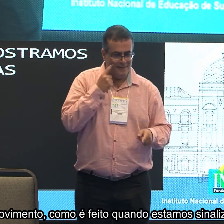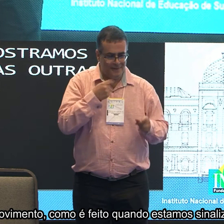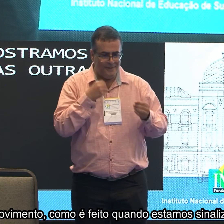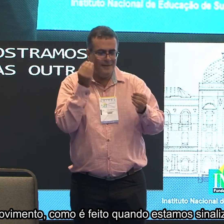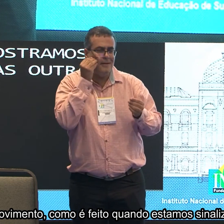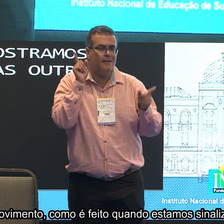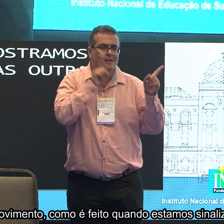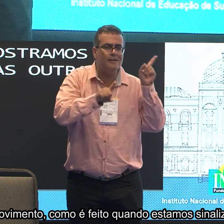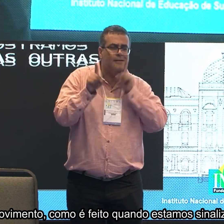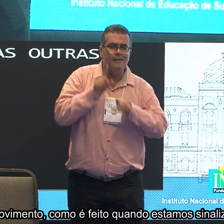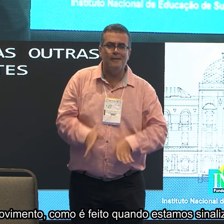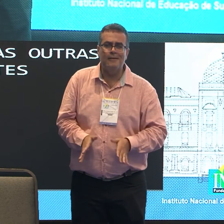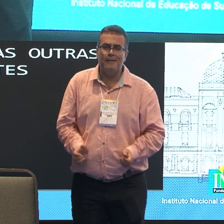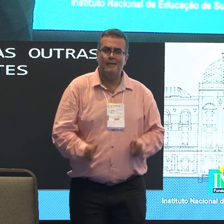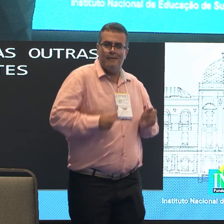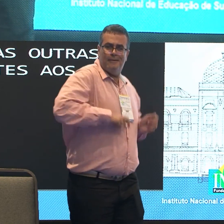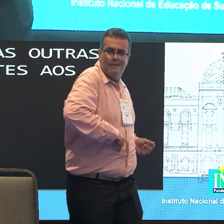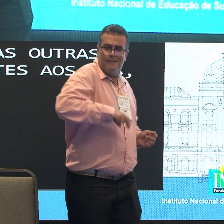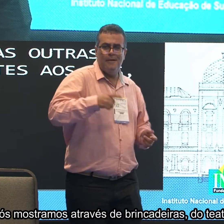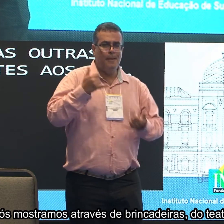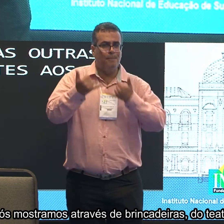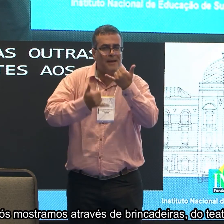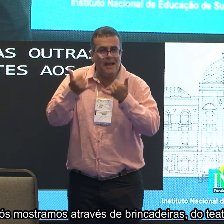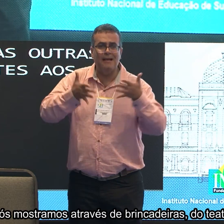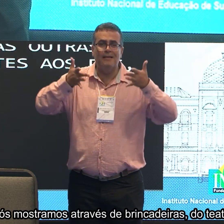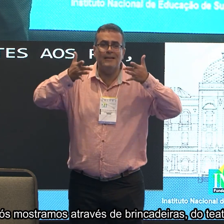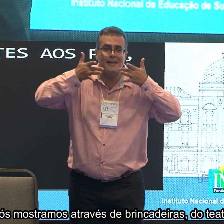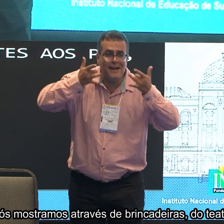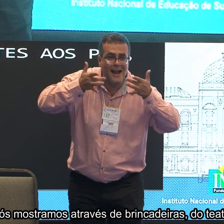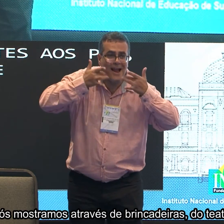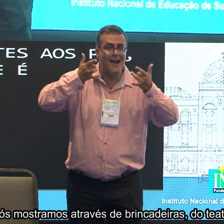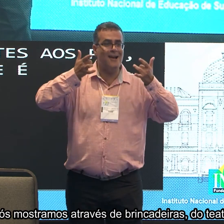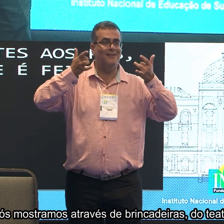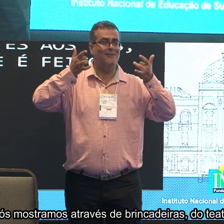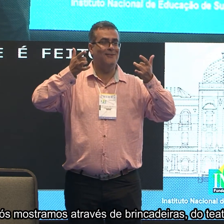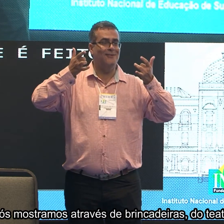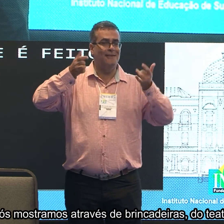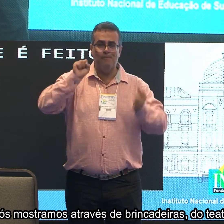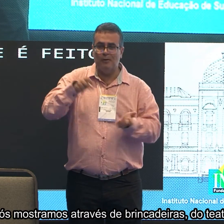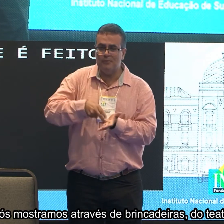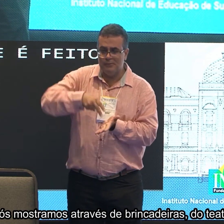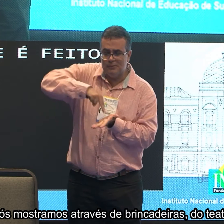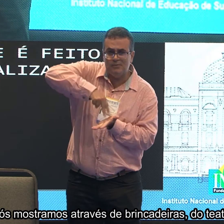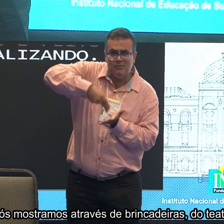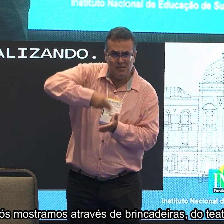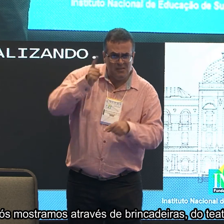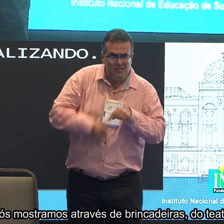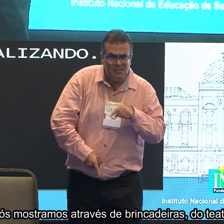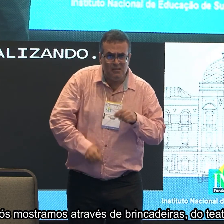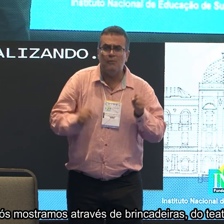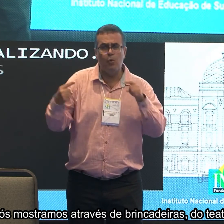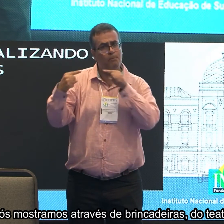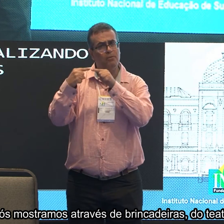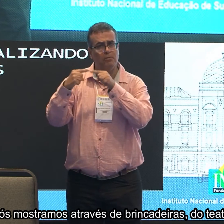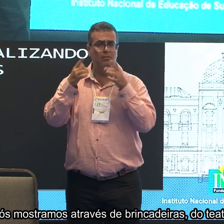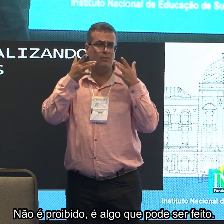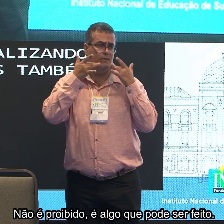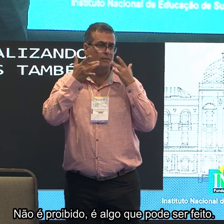estamos sinalizando. Então nós mostramos também através de uma brincadeira, né, do teatro, por exemplo.